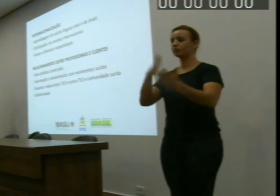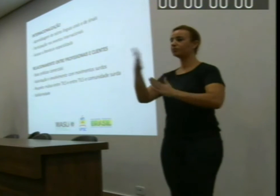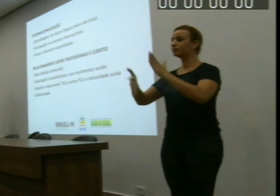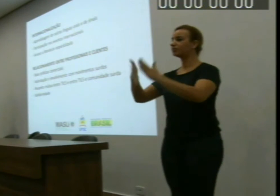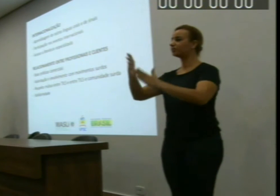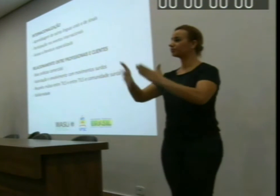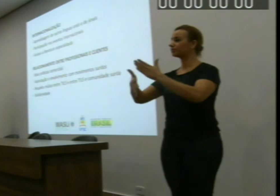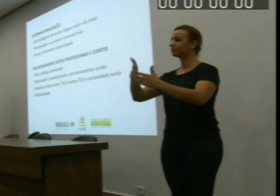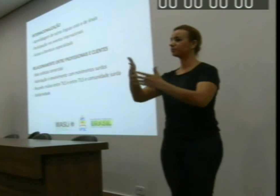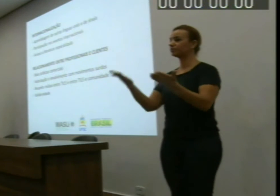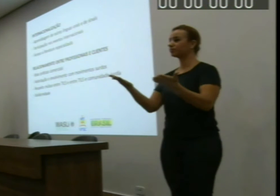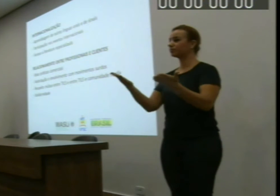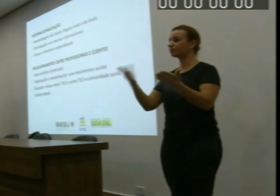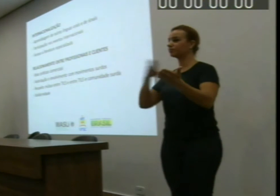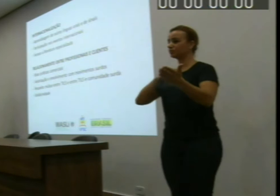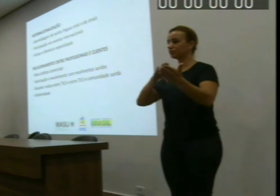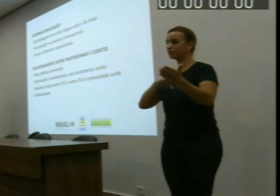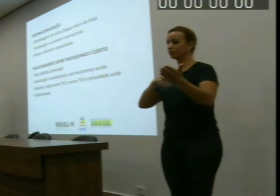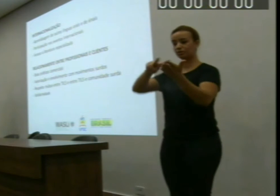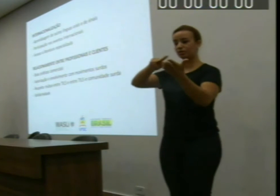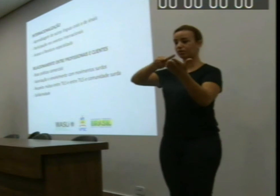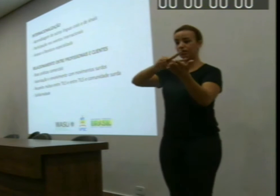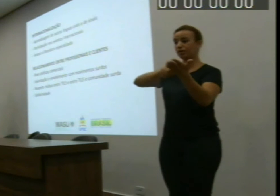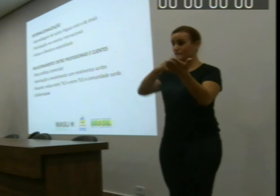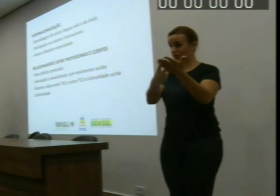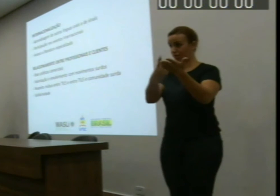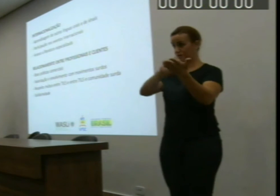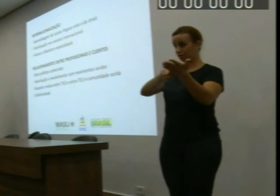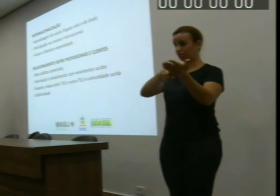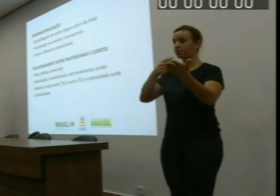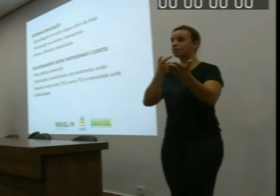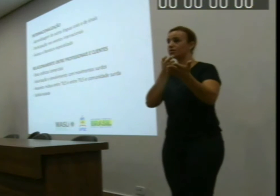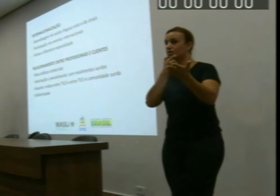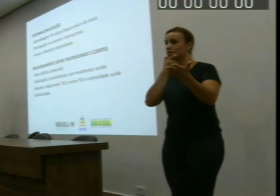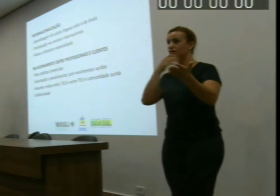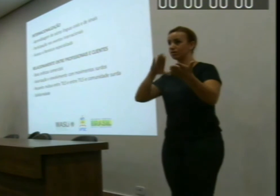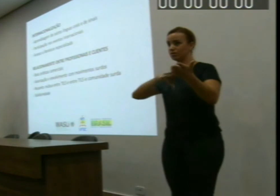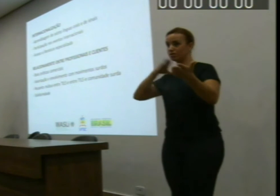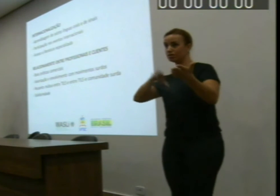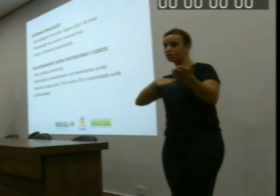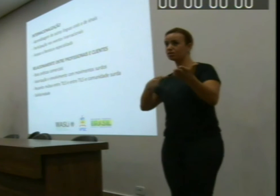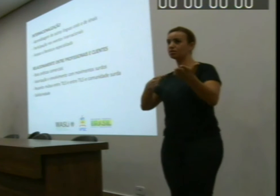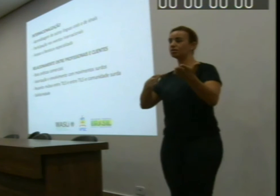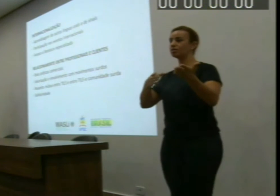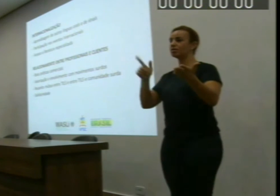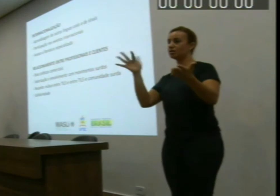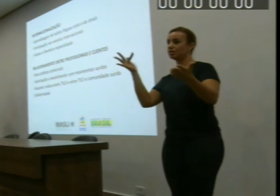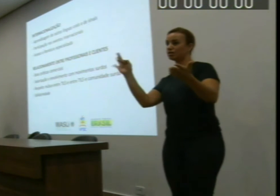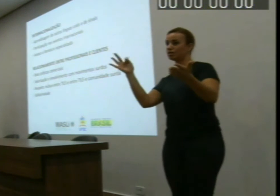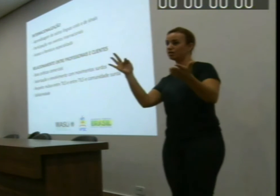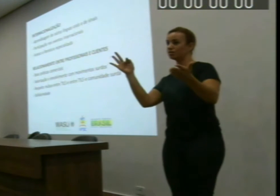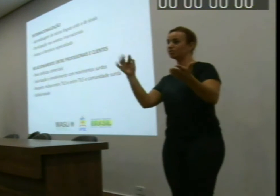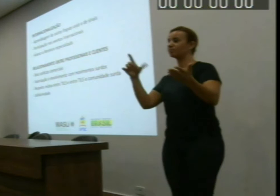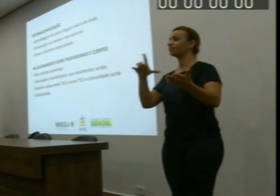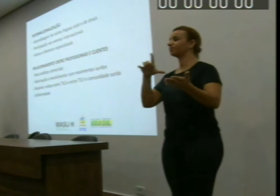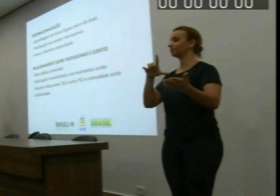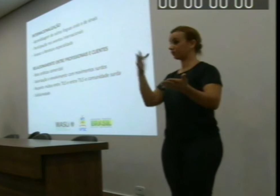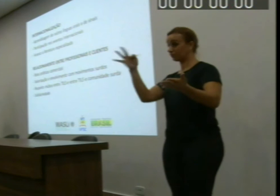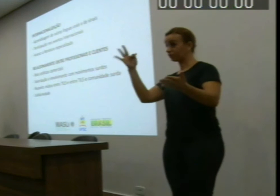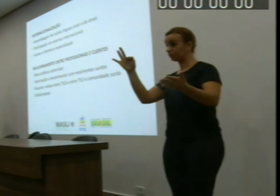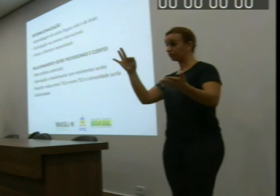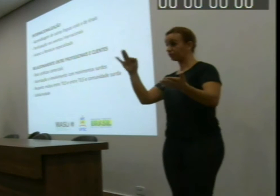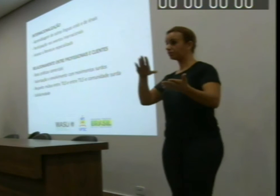sinais são poucos mas em língua espanhola em Língua Inglesa em língua francesa existe muito mais